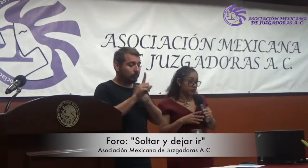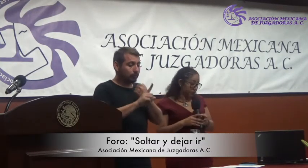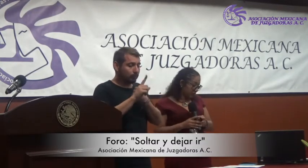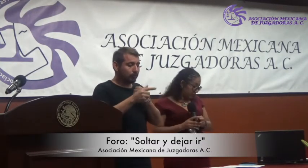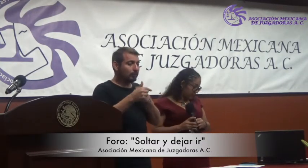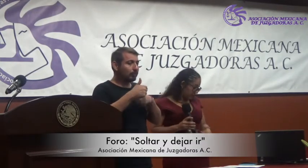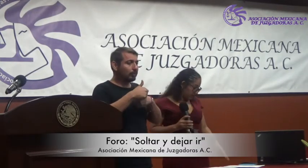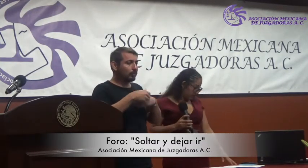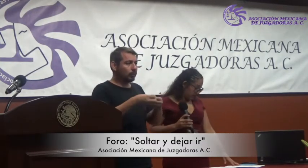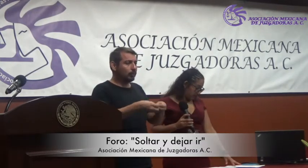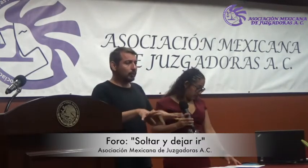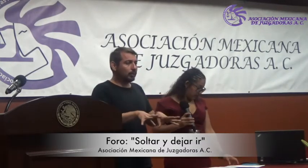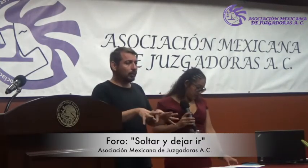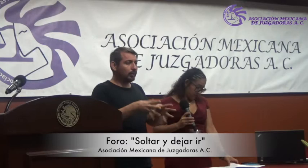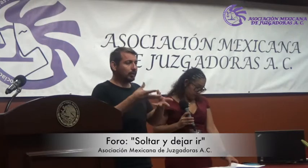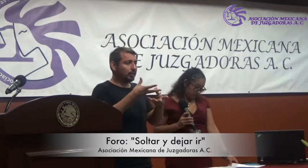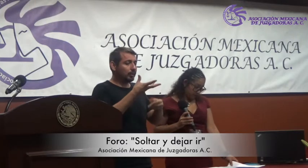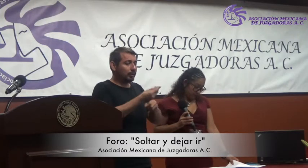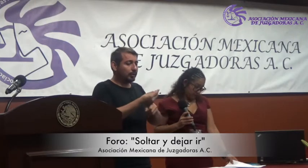proceso.